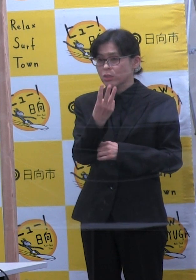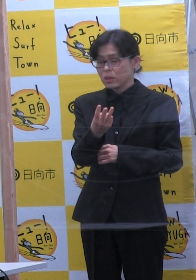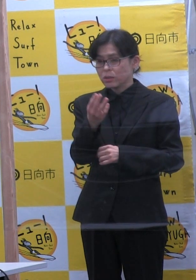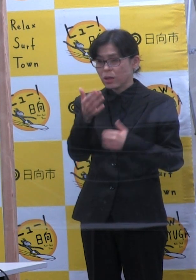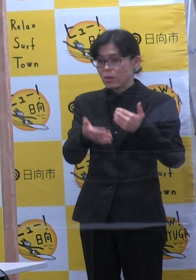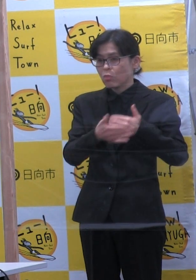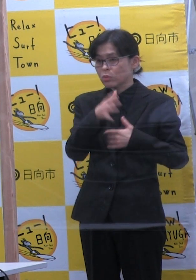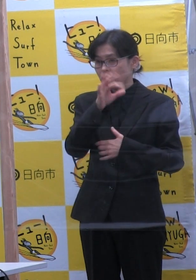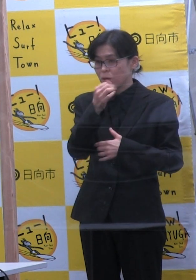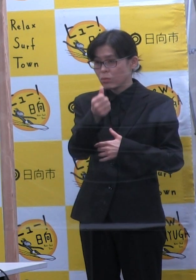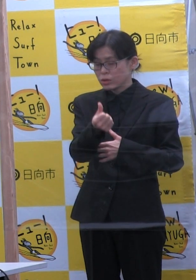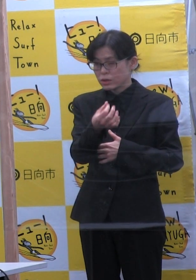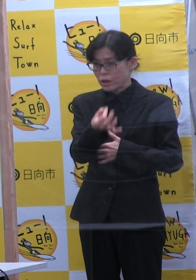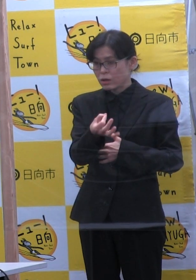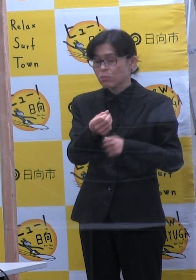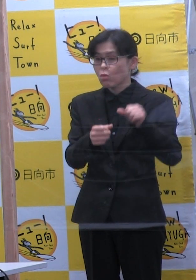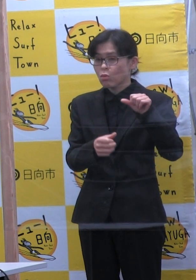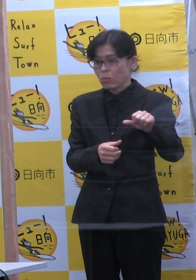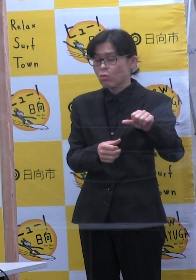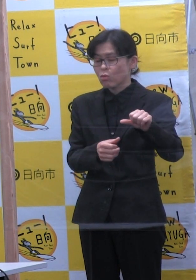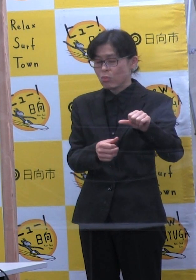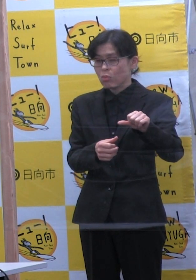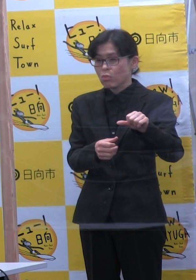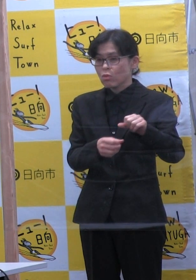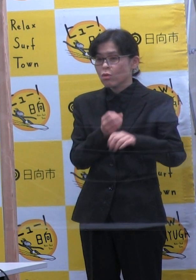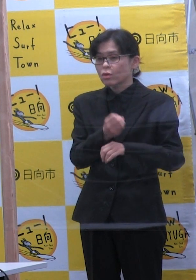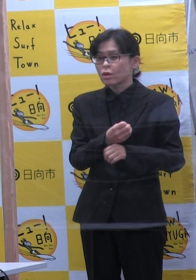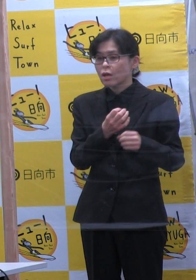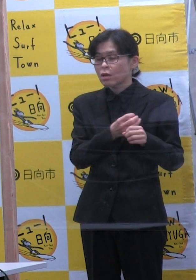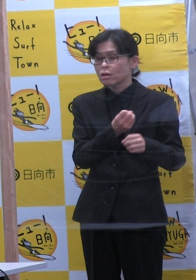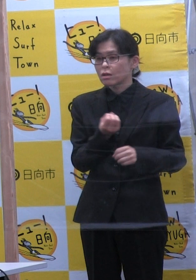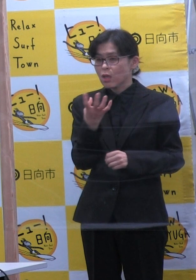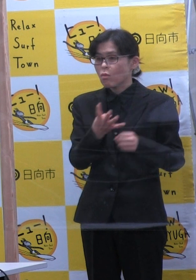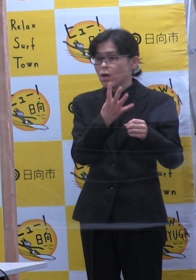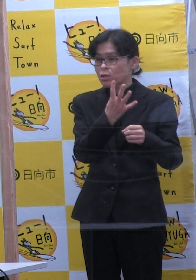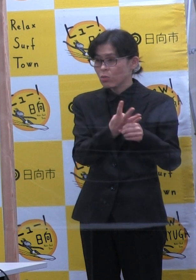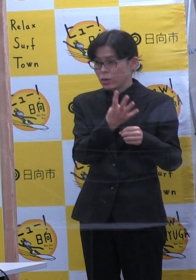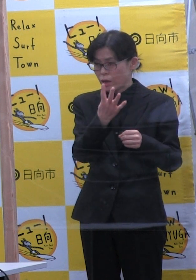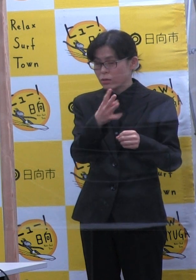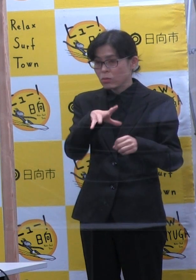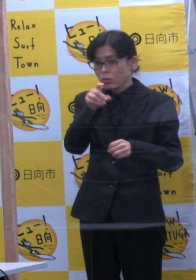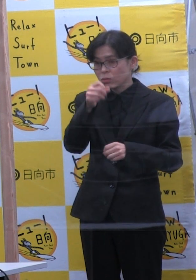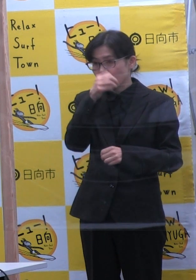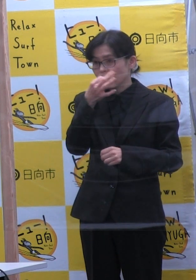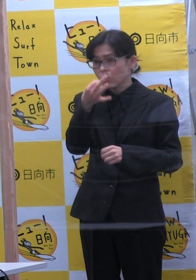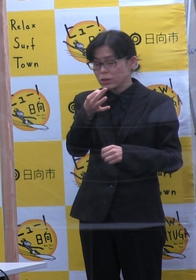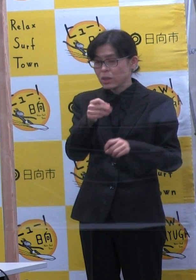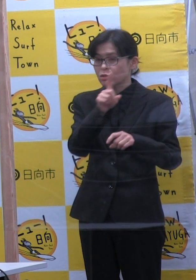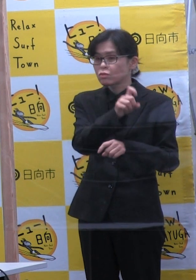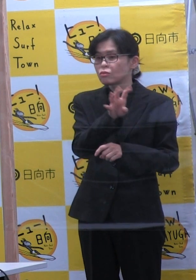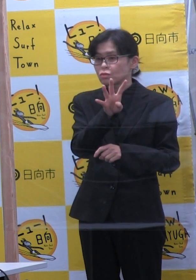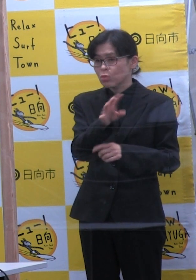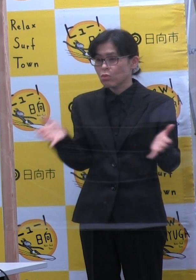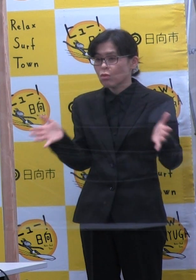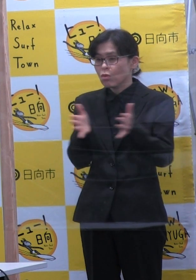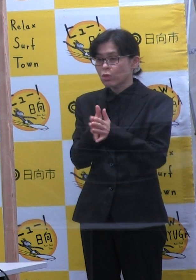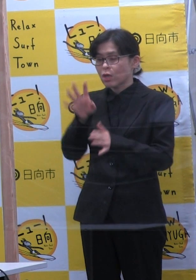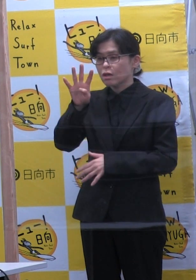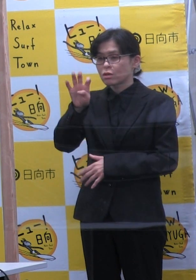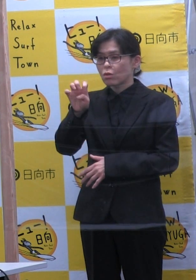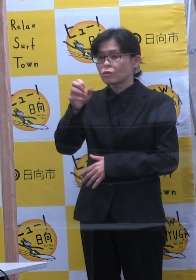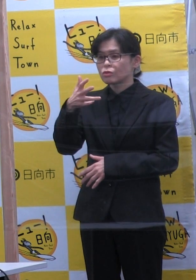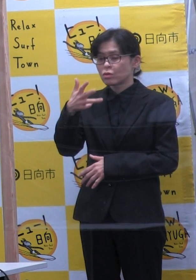正予算5件、令和4年度当初予算14件の合計48件